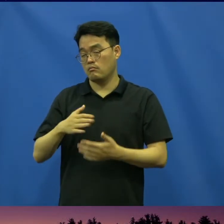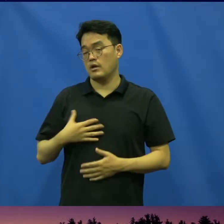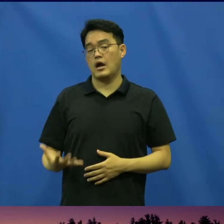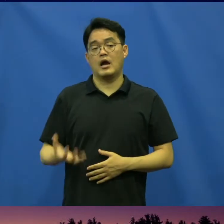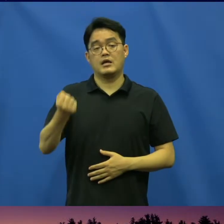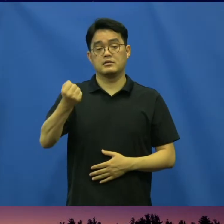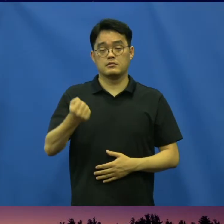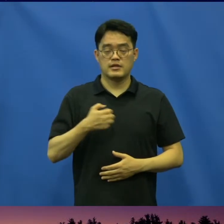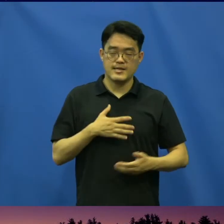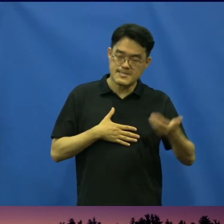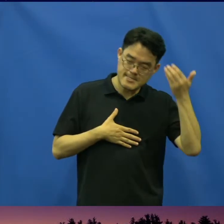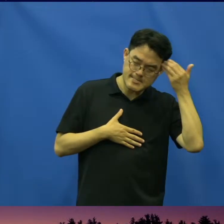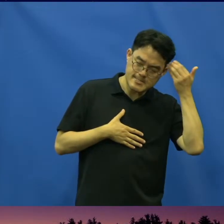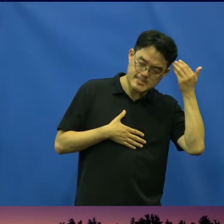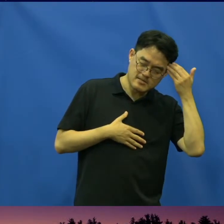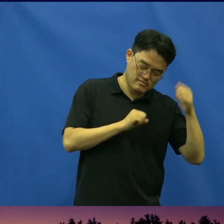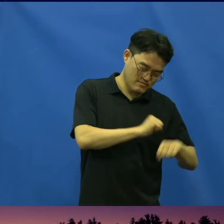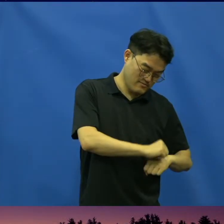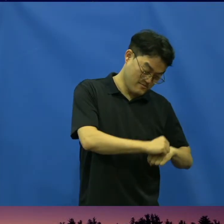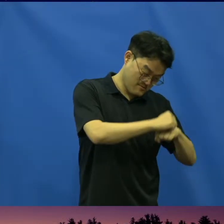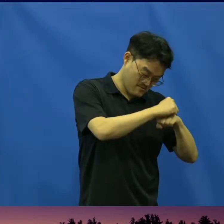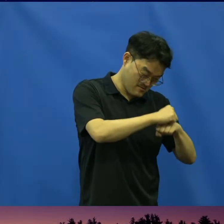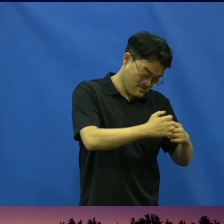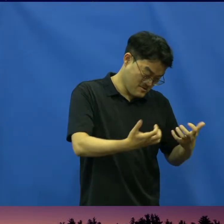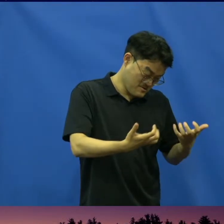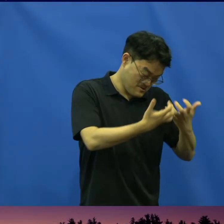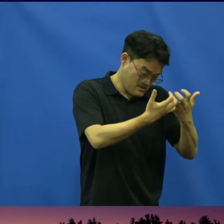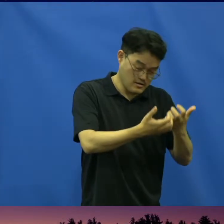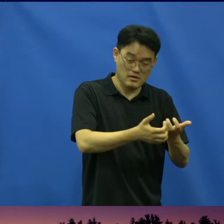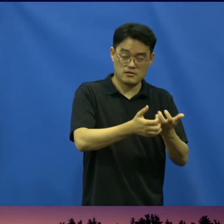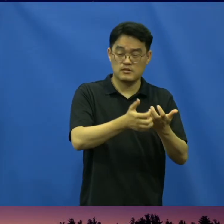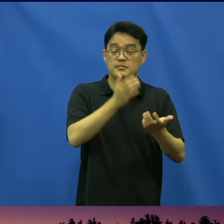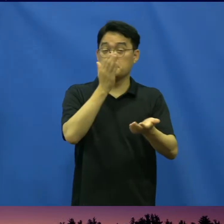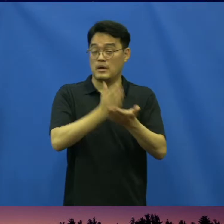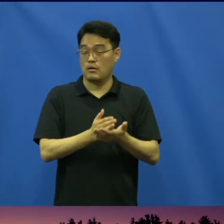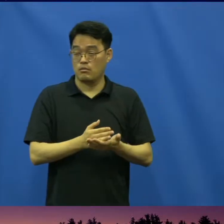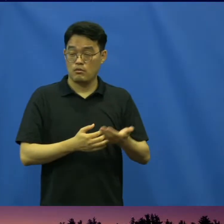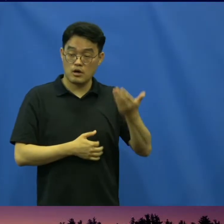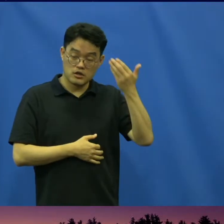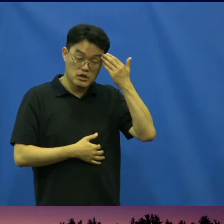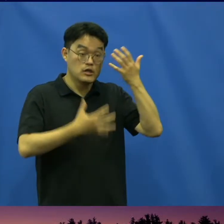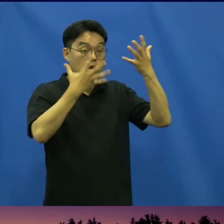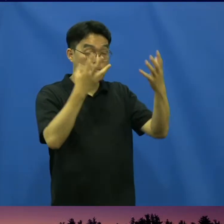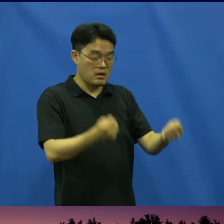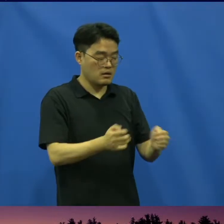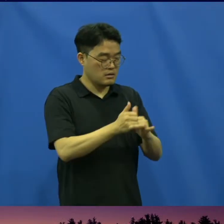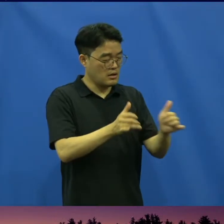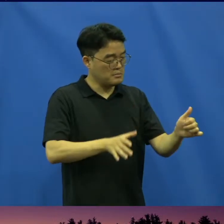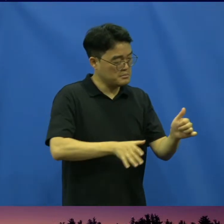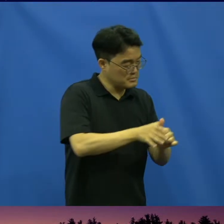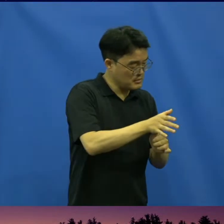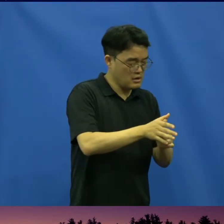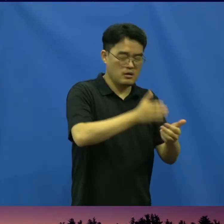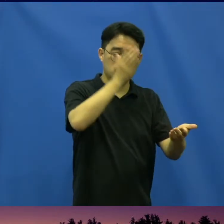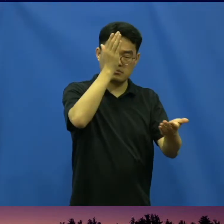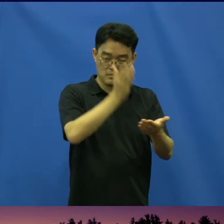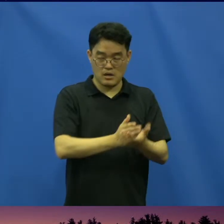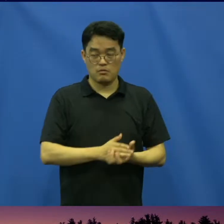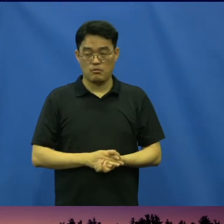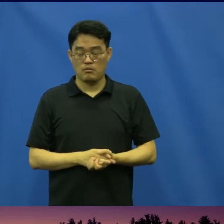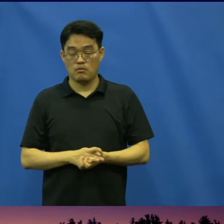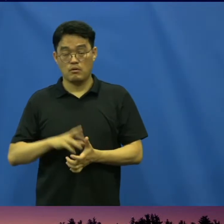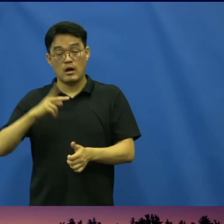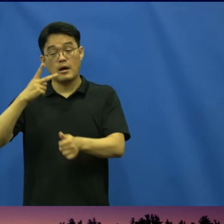뭐 하겠습니까? 그것으로 선악을 분별하고 사람을 죽이는 일에 쓴다면 아무 의미가 없는 거예요. 바울은 그리스도 안에서 그가